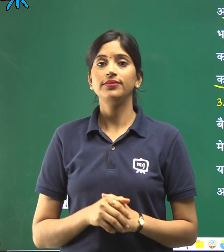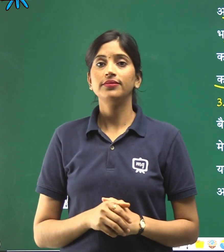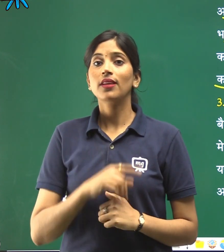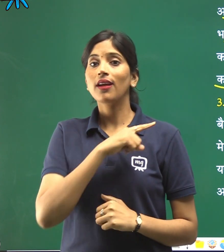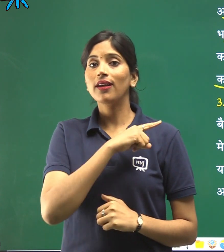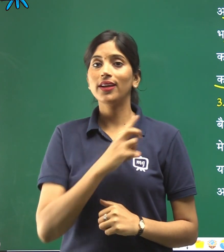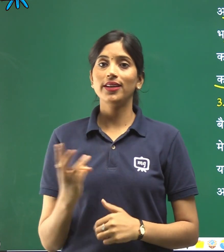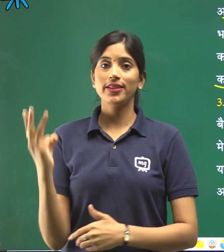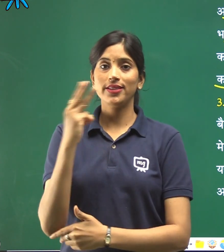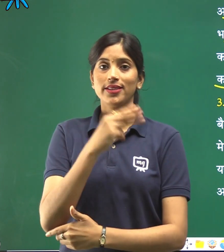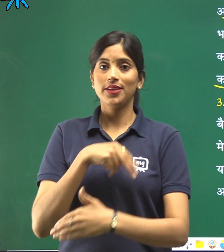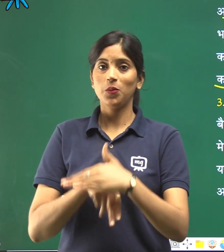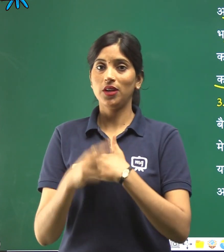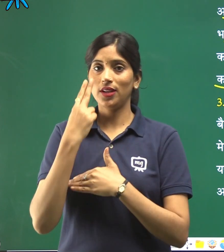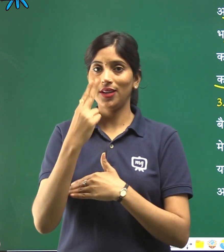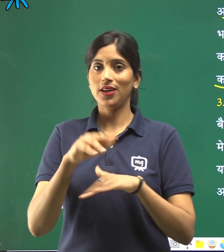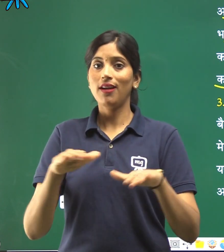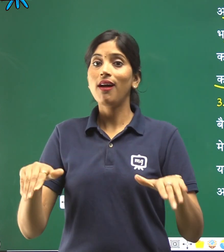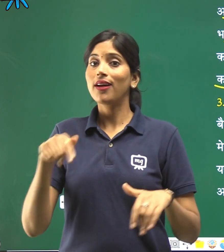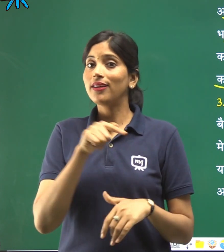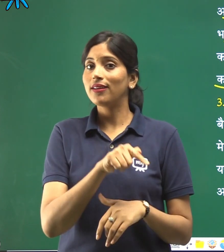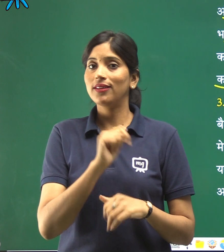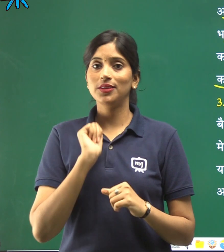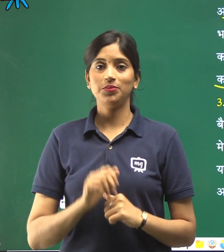इस चित्र में देखो बच्चों, यह